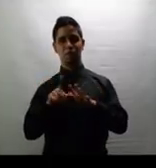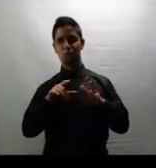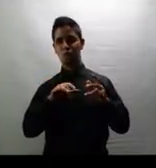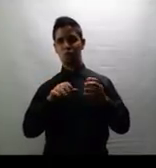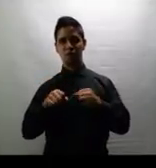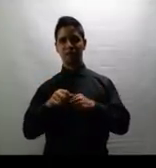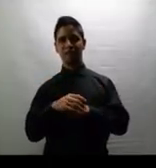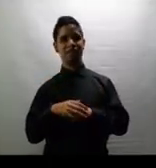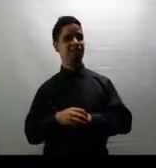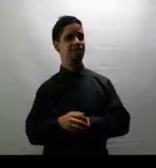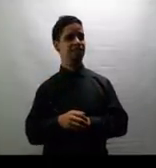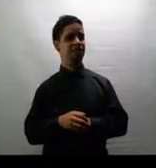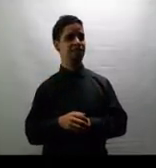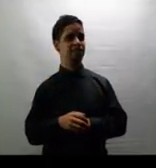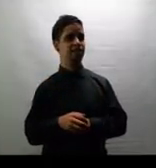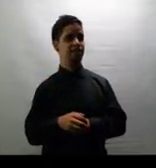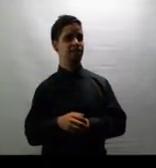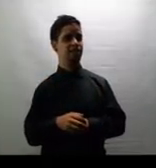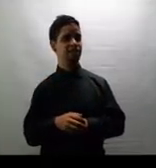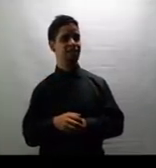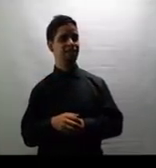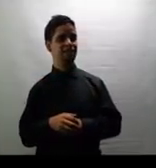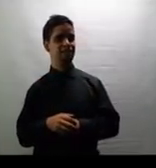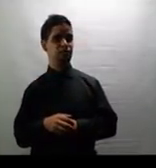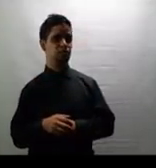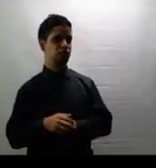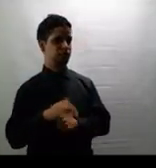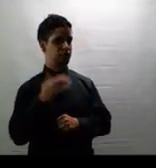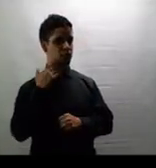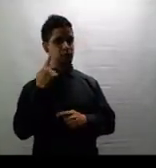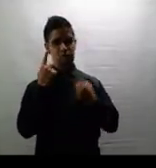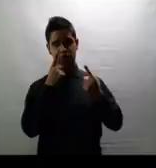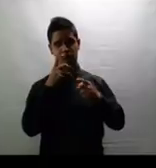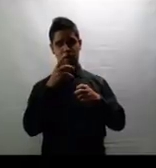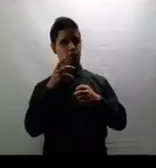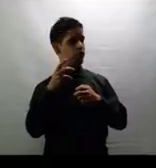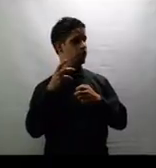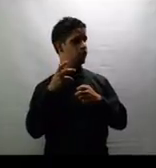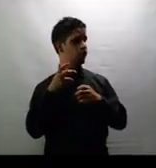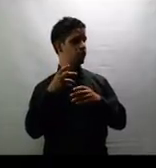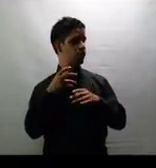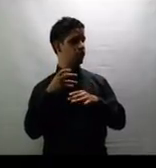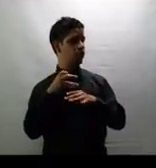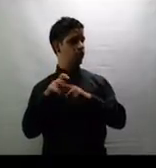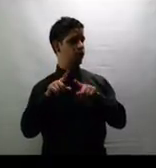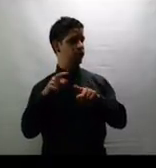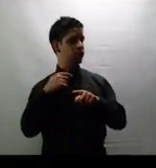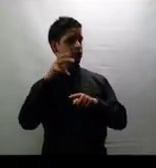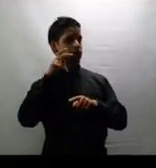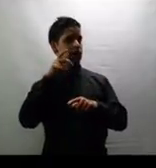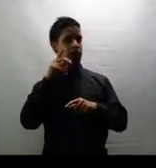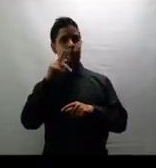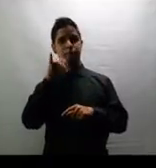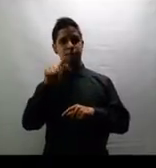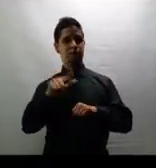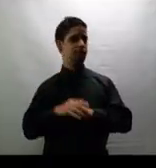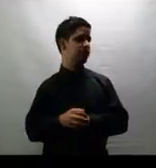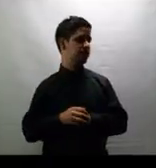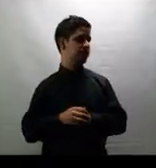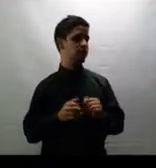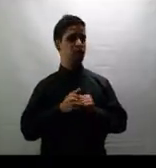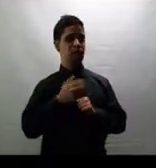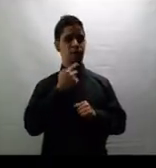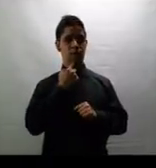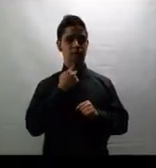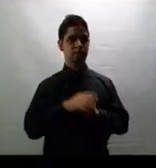con la manera en que está la piel hecha sólidamente por la boca ok y tú